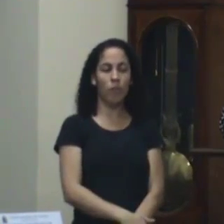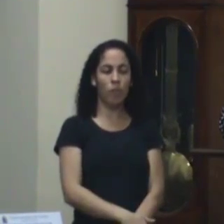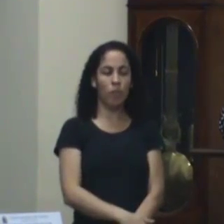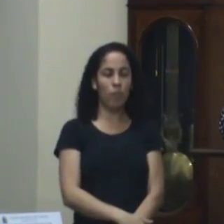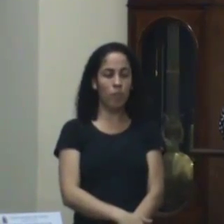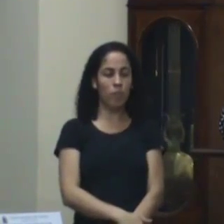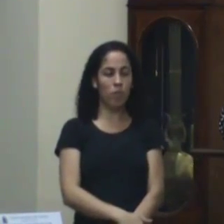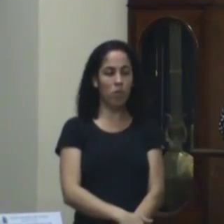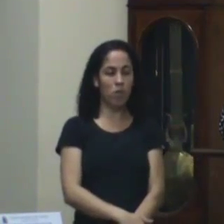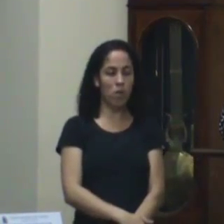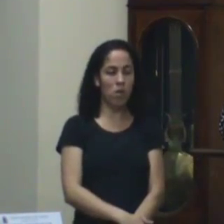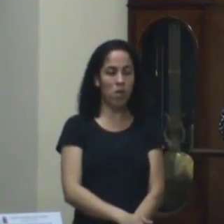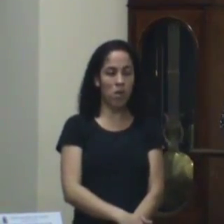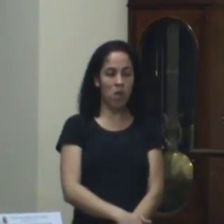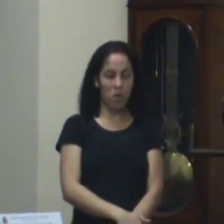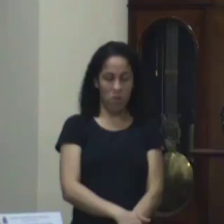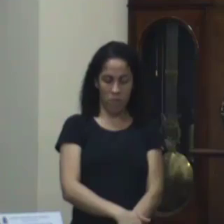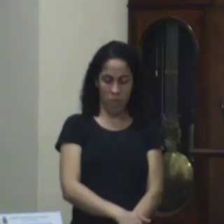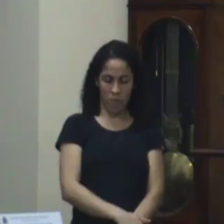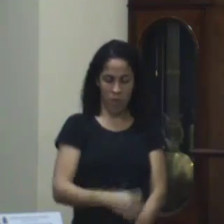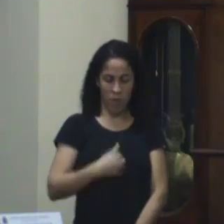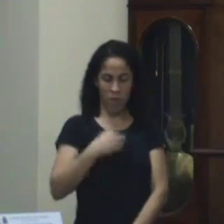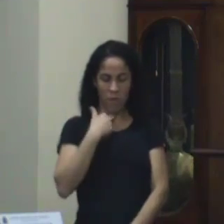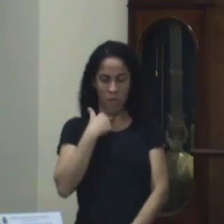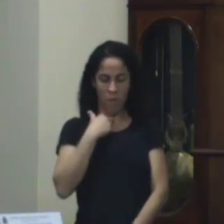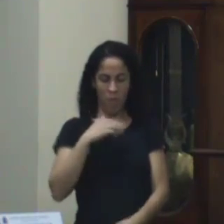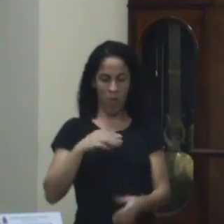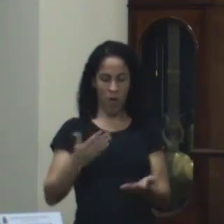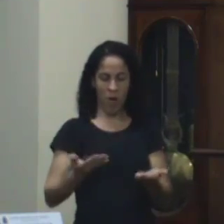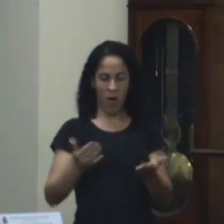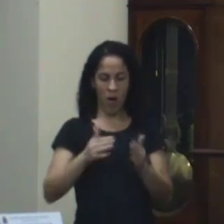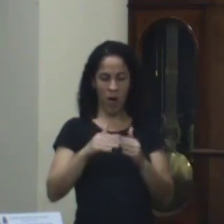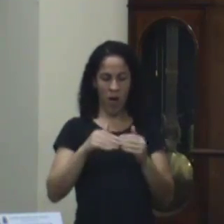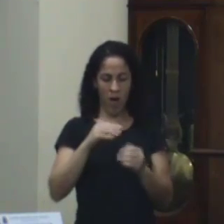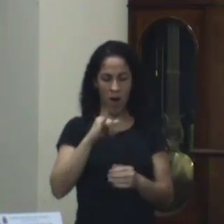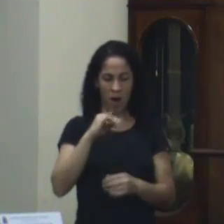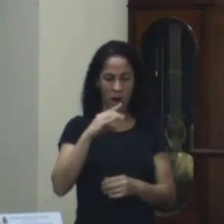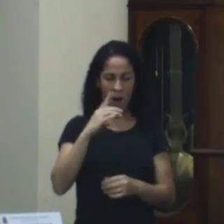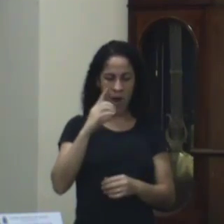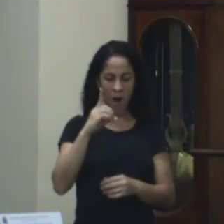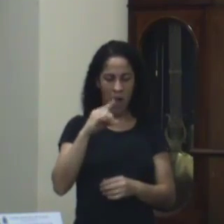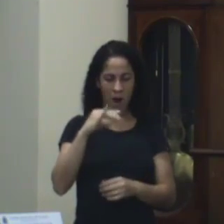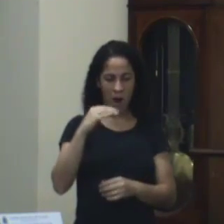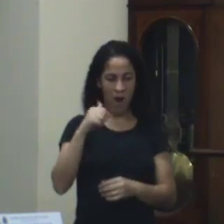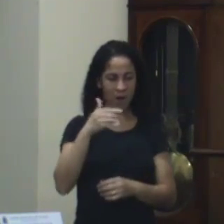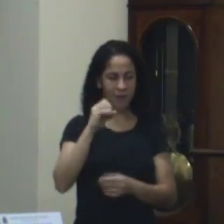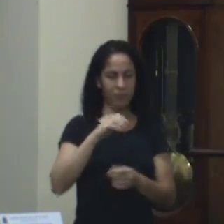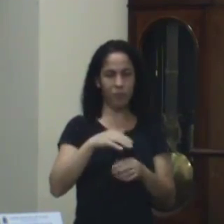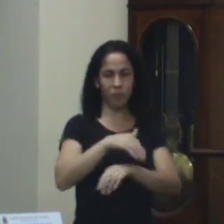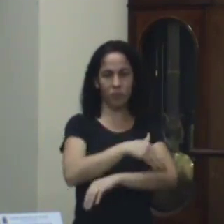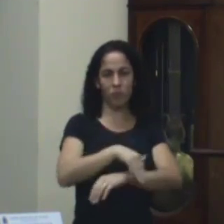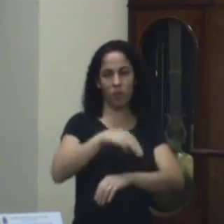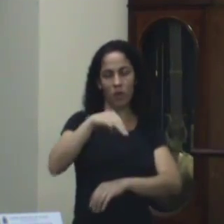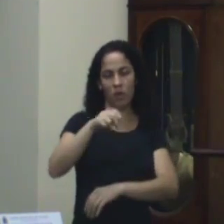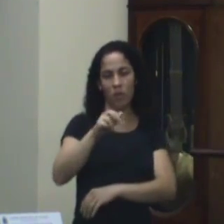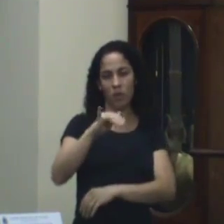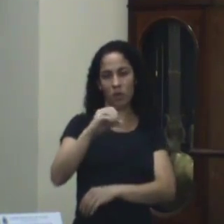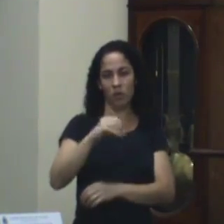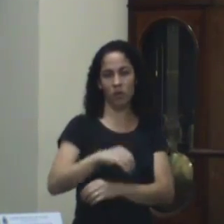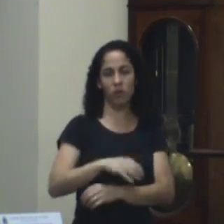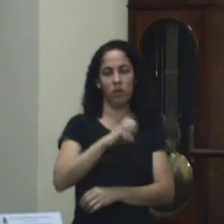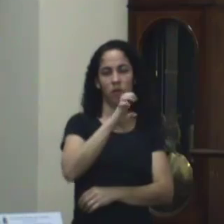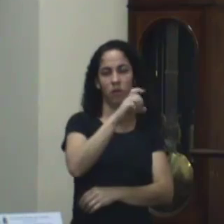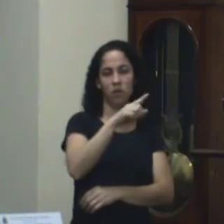Então, eu não poderia, através das minhas indicações de hoje, é a rua Mário Ezequiel de Almeida e